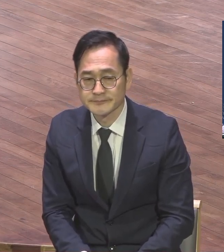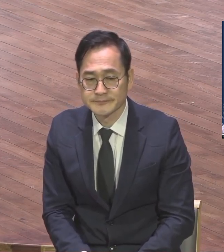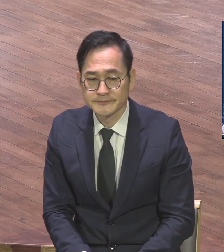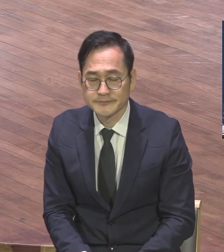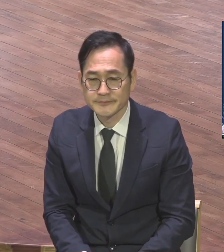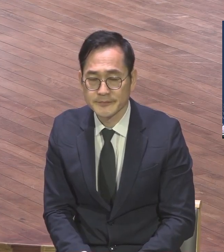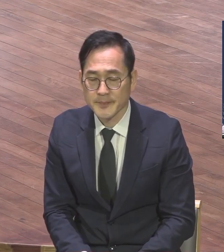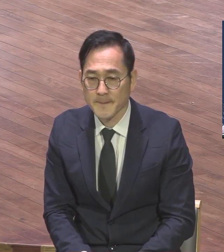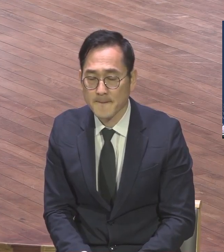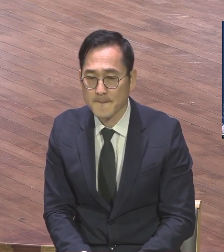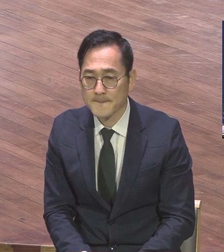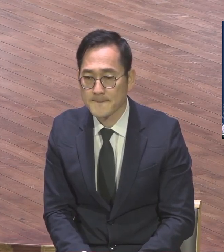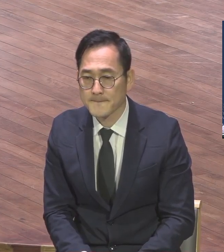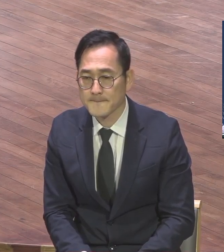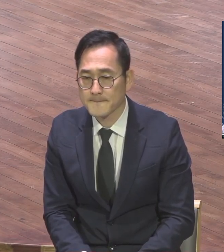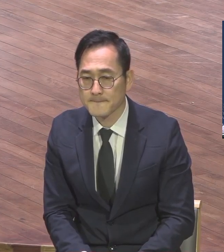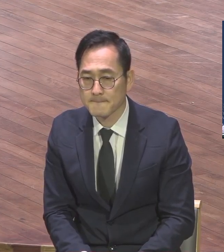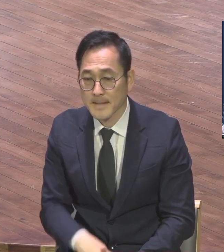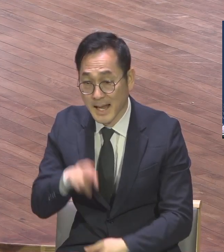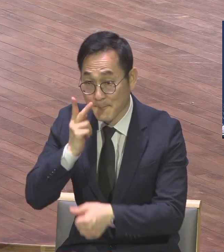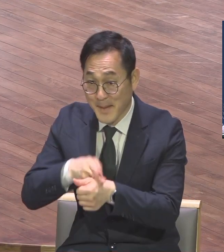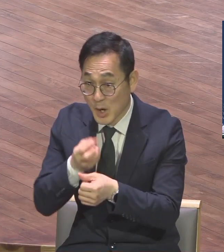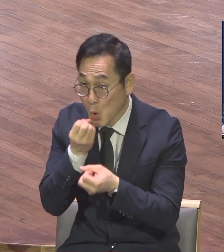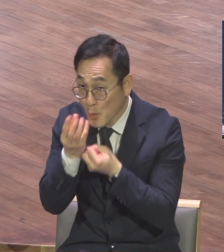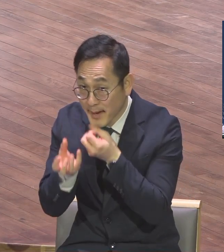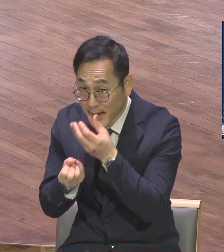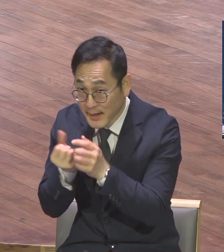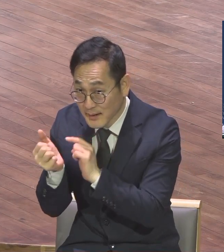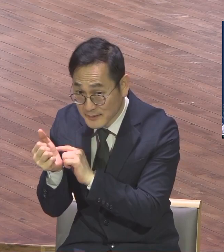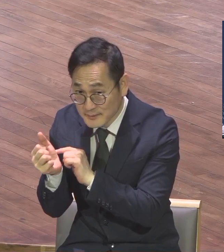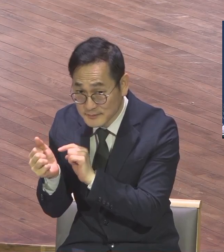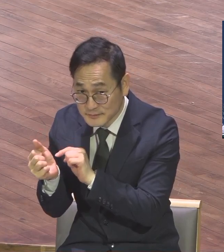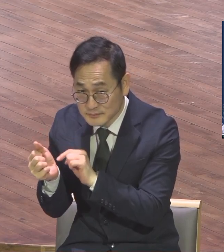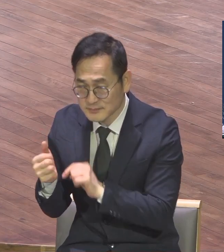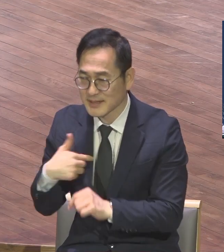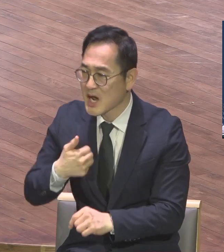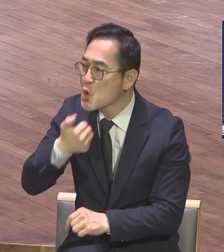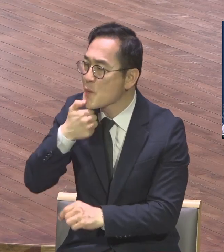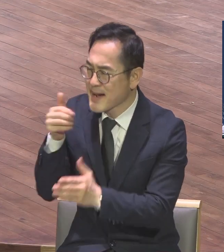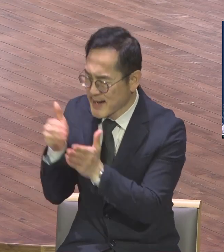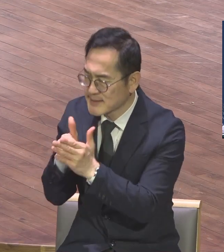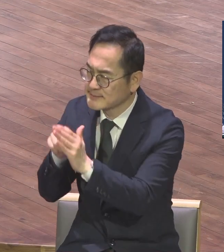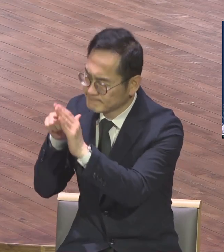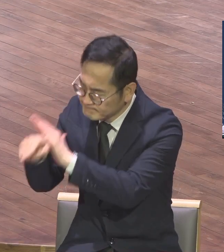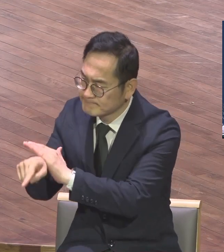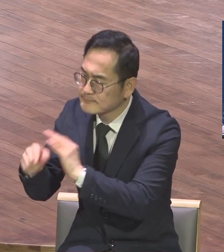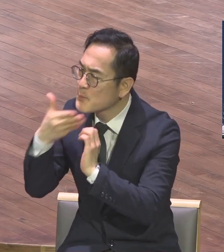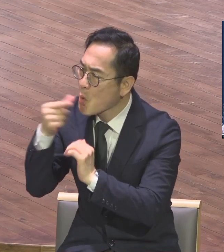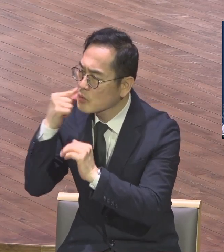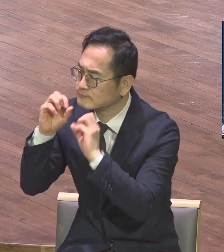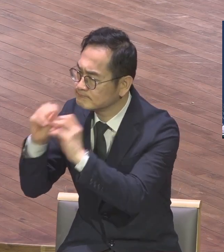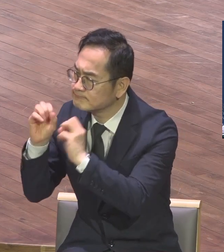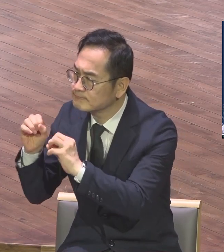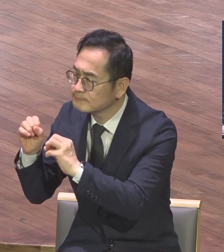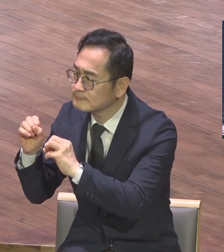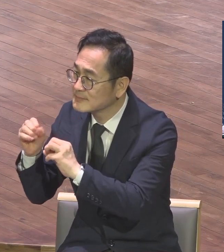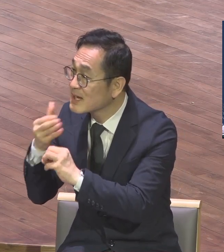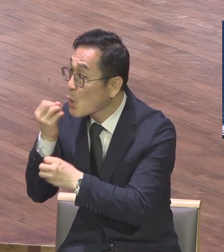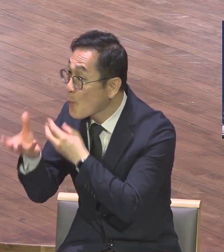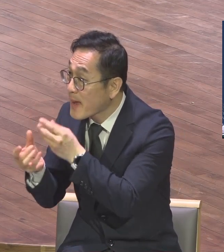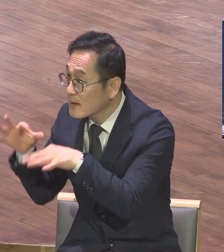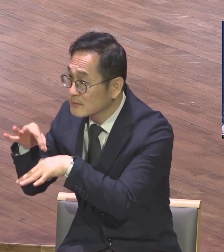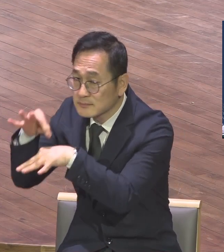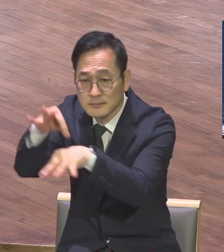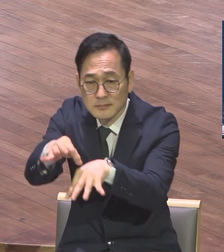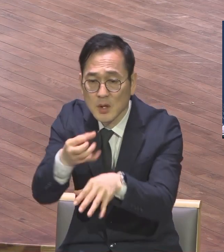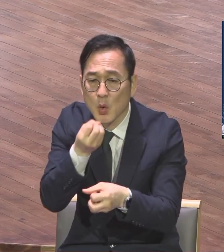오늘 사도 바울의 이 고백, 내가 로마도 보아야 하리라. 이 고백이 여러분의